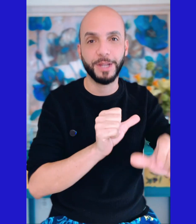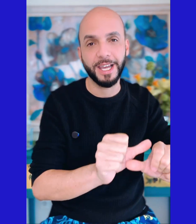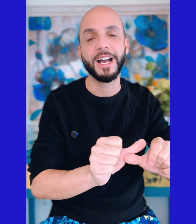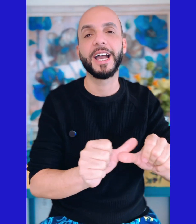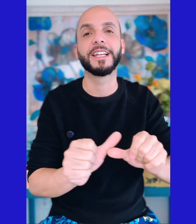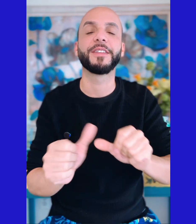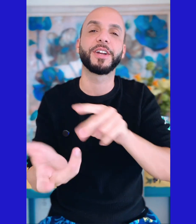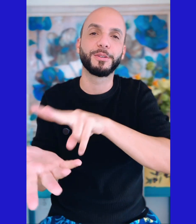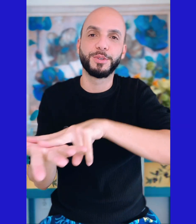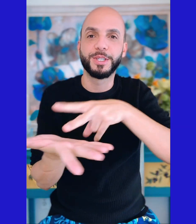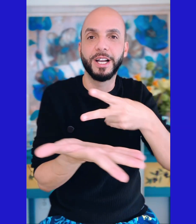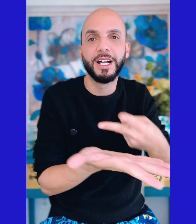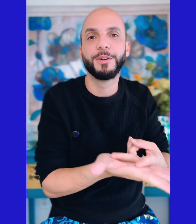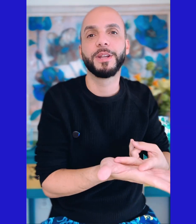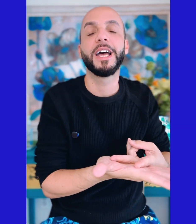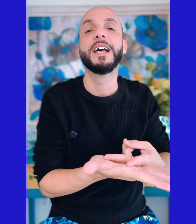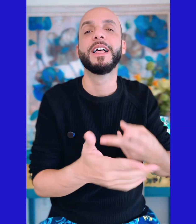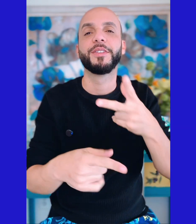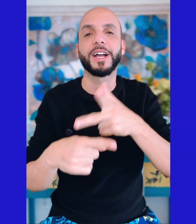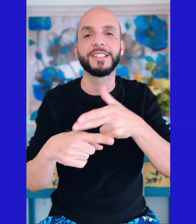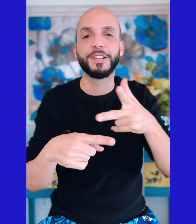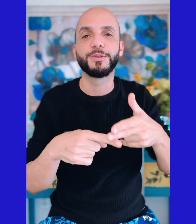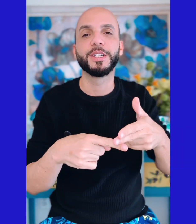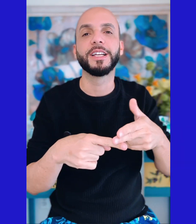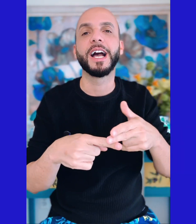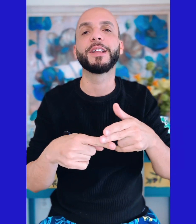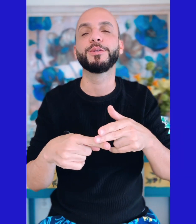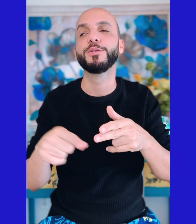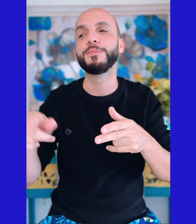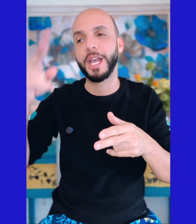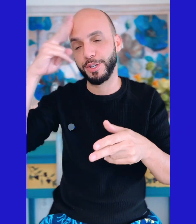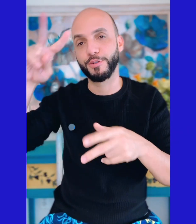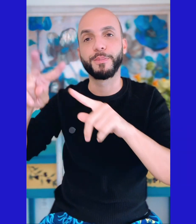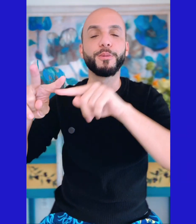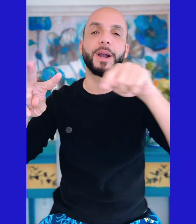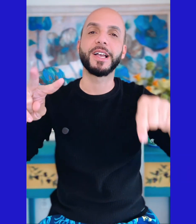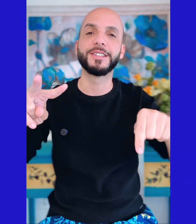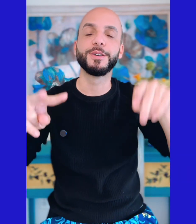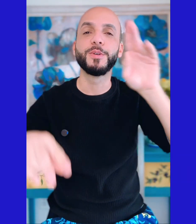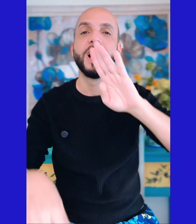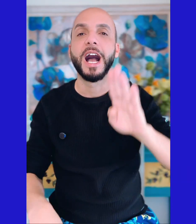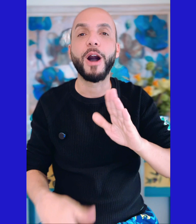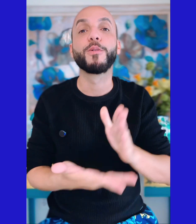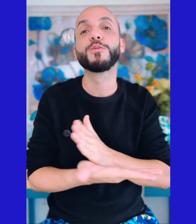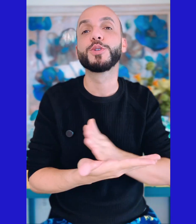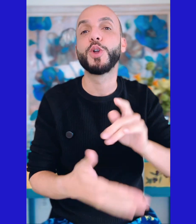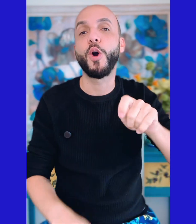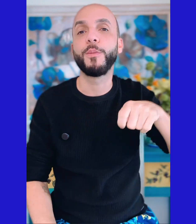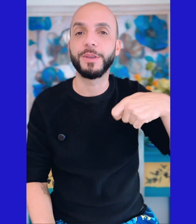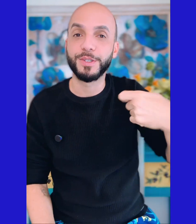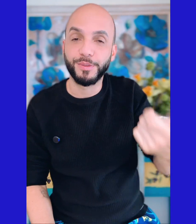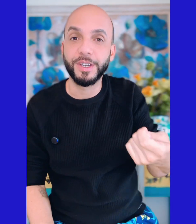né? Aí na tradução, né, trazendo o seriado do México para o Brasil, alguns nomes